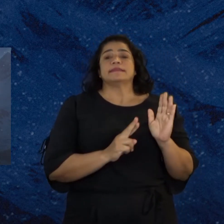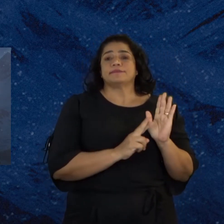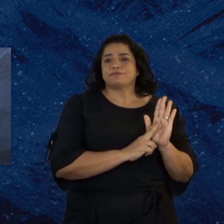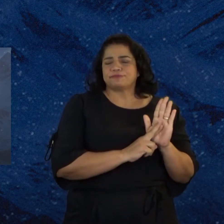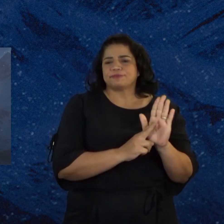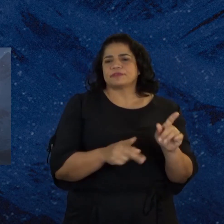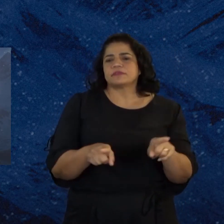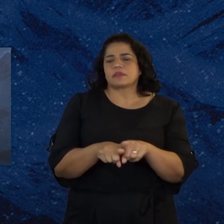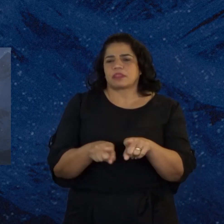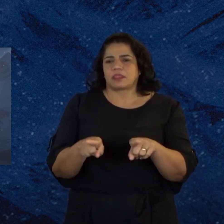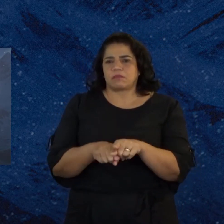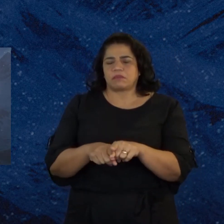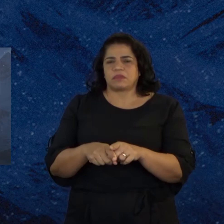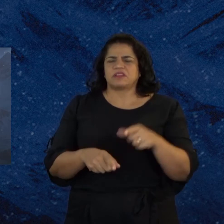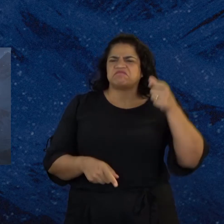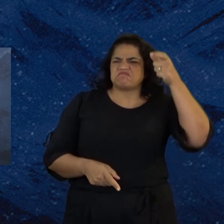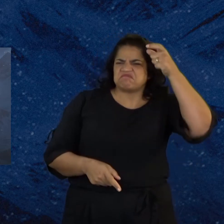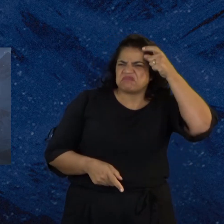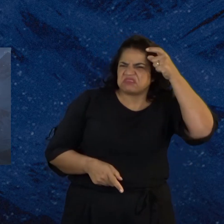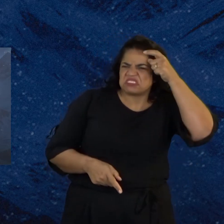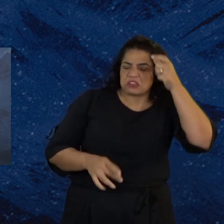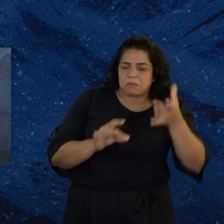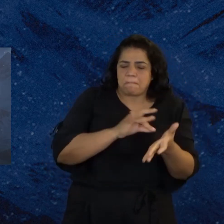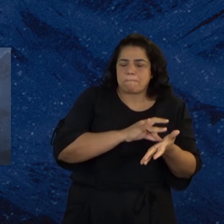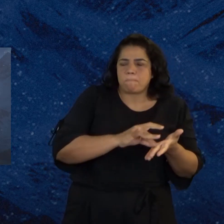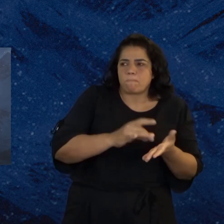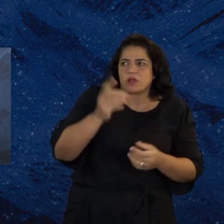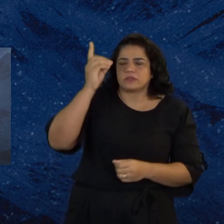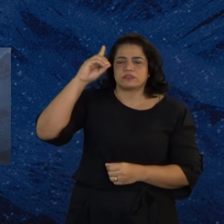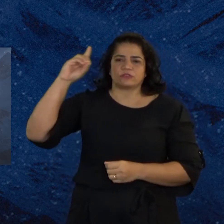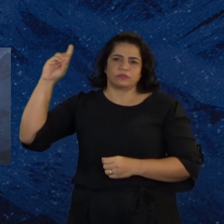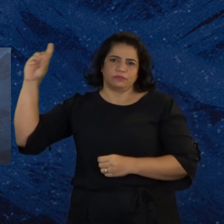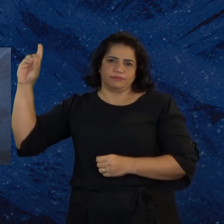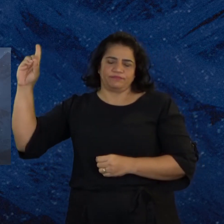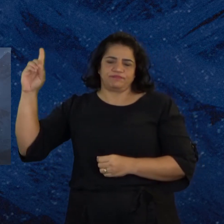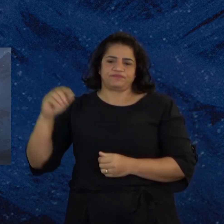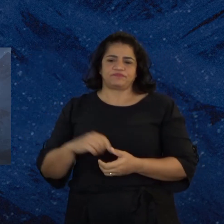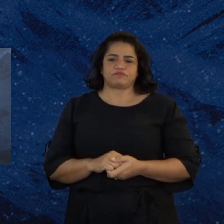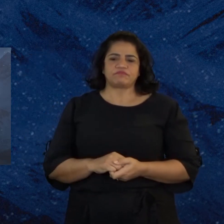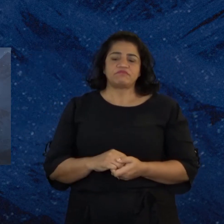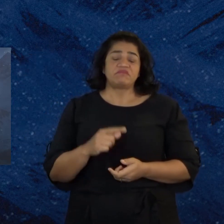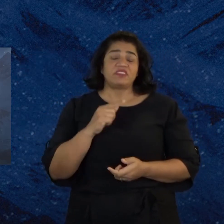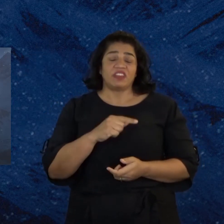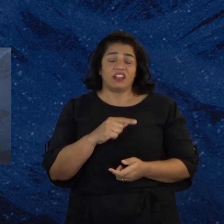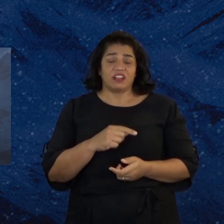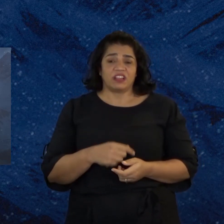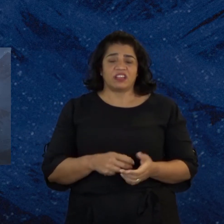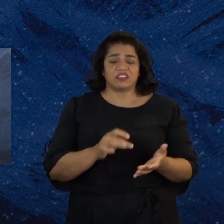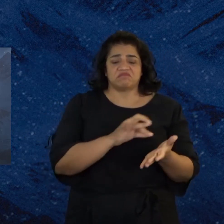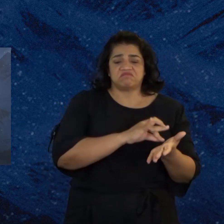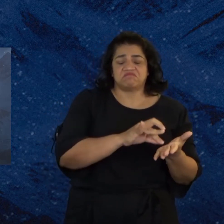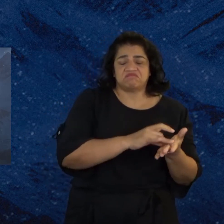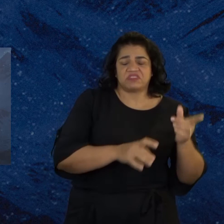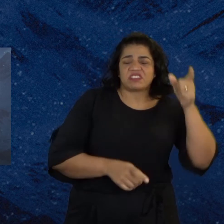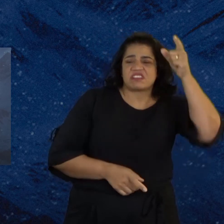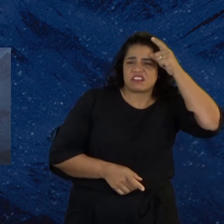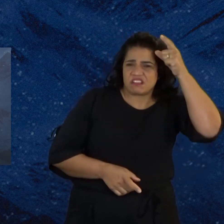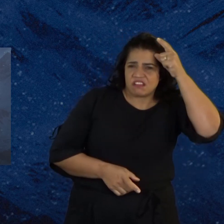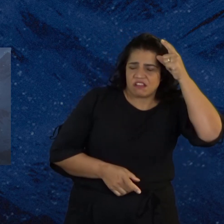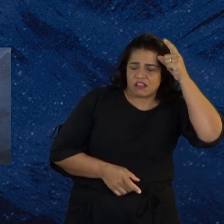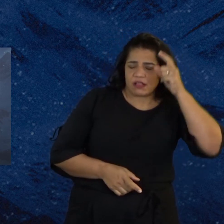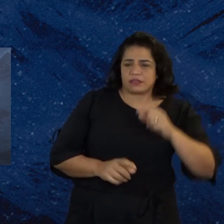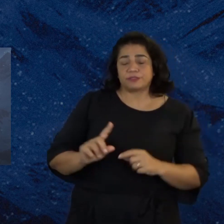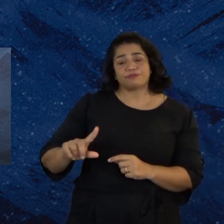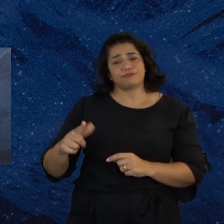Sobre o inimigo de Deus, alguns irmãos vão tocar, vão mencionar isso nas próximas mensagens. Aguardem